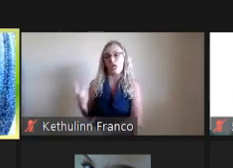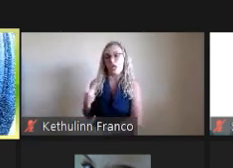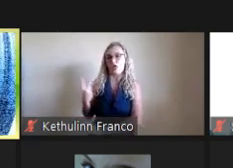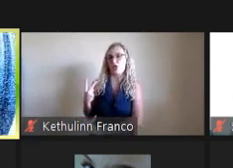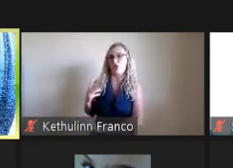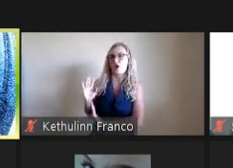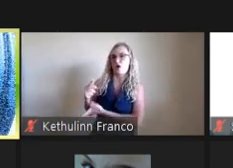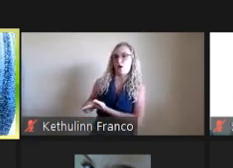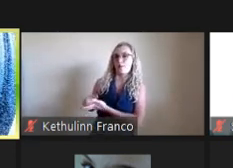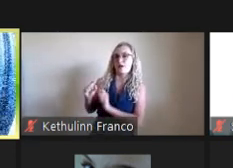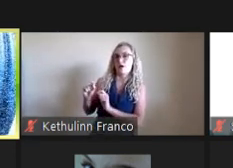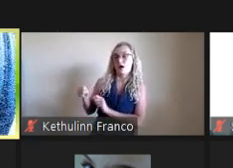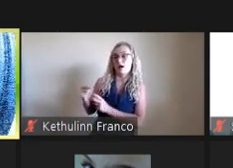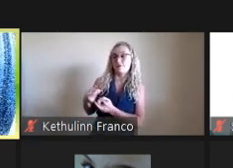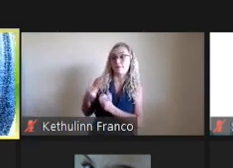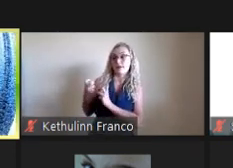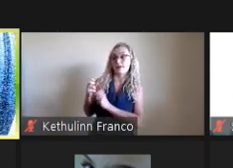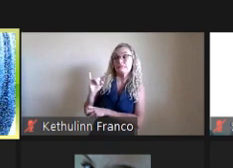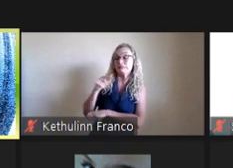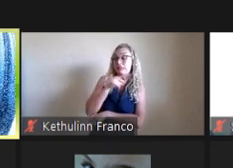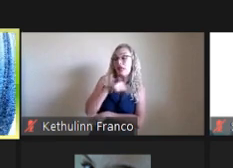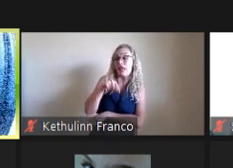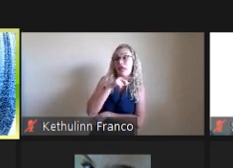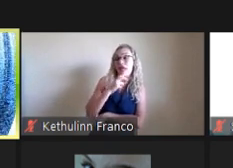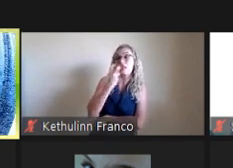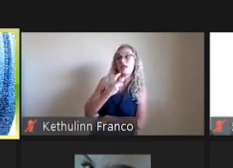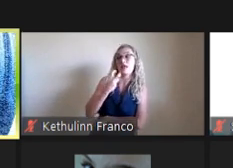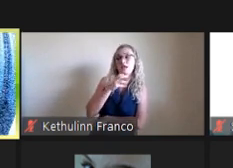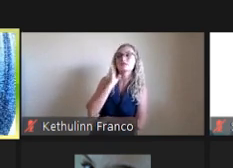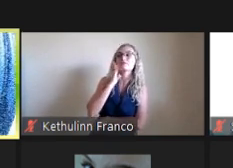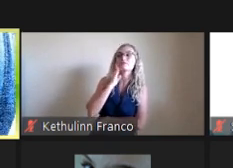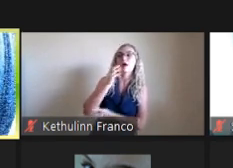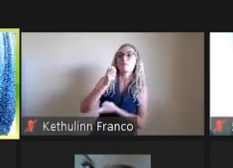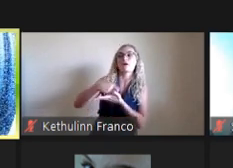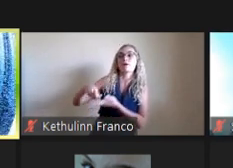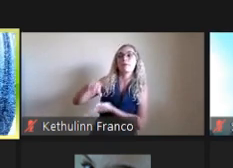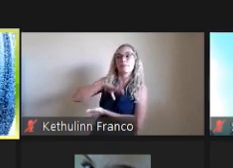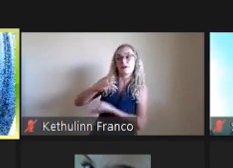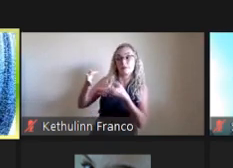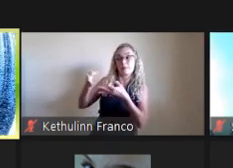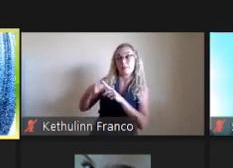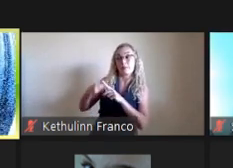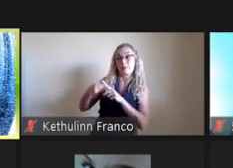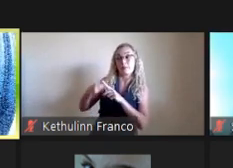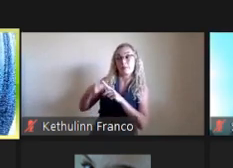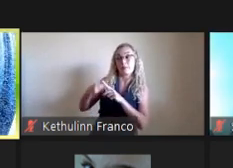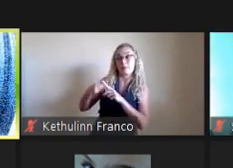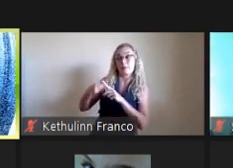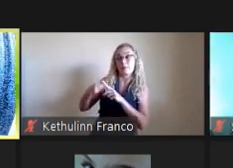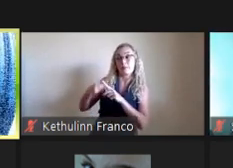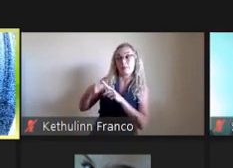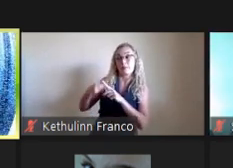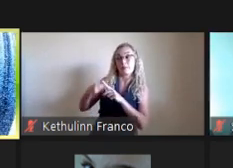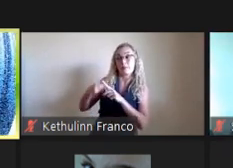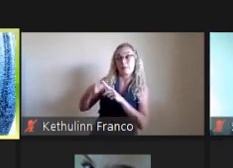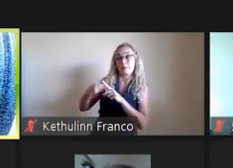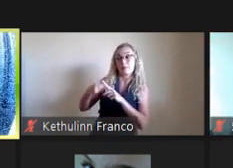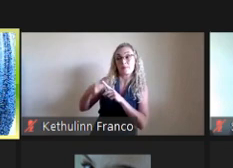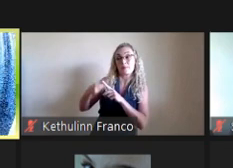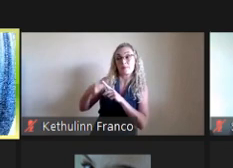das palavras. Porque a informação era que eles escreviam bem, eles falavam bem e conseguiam ler